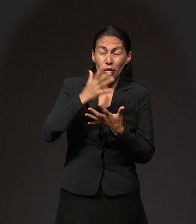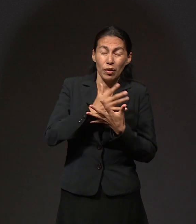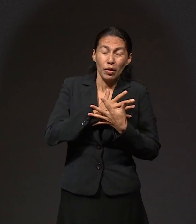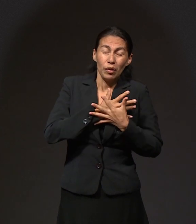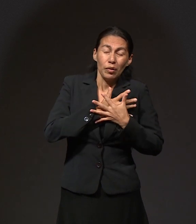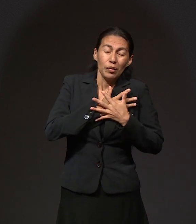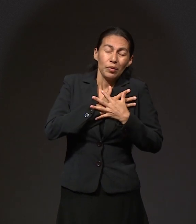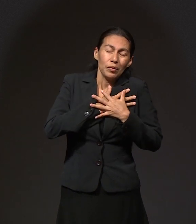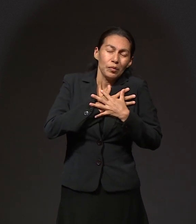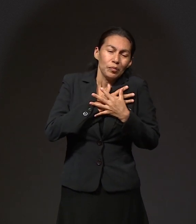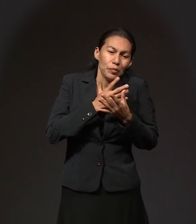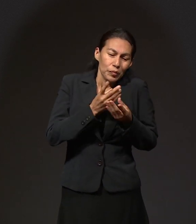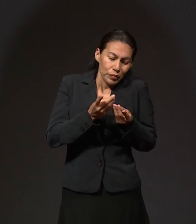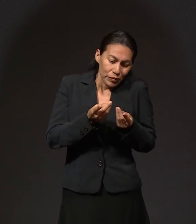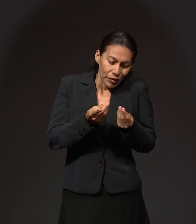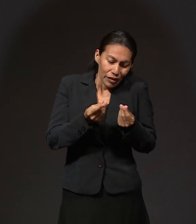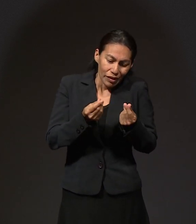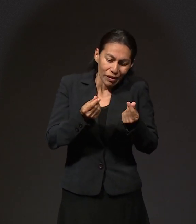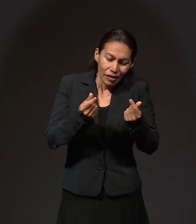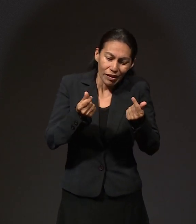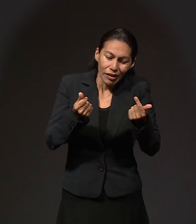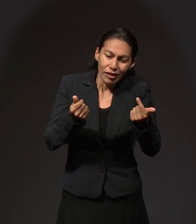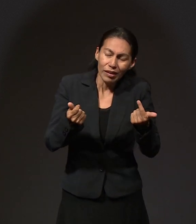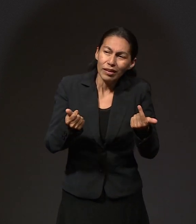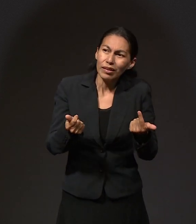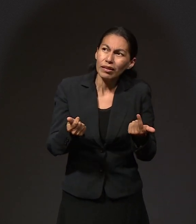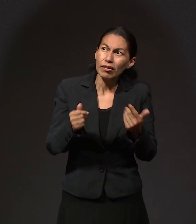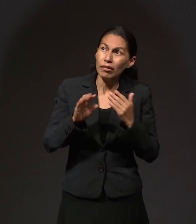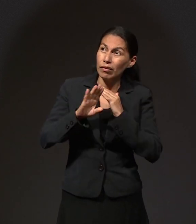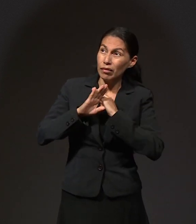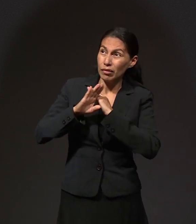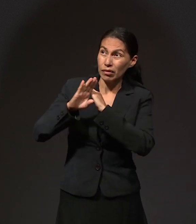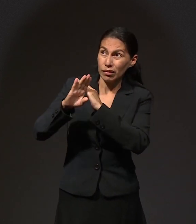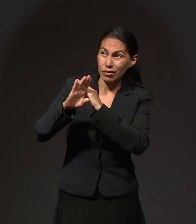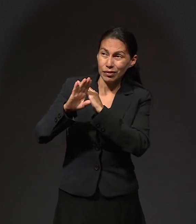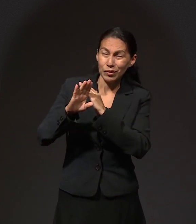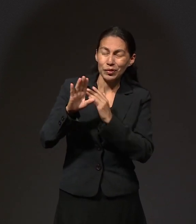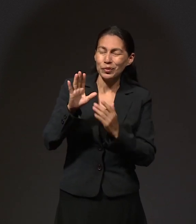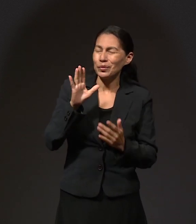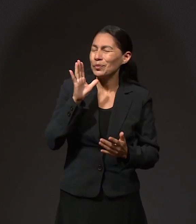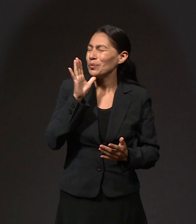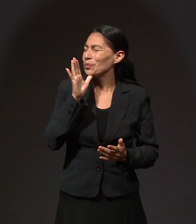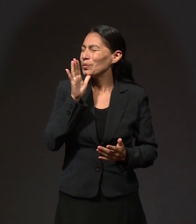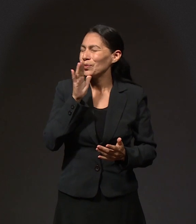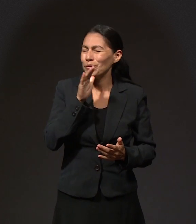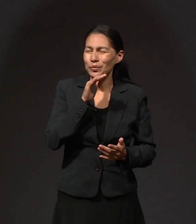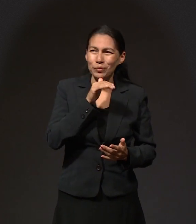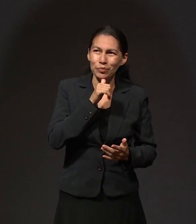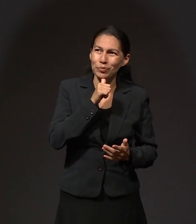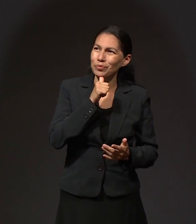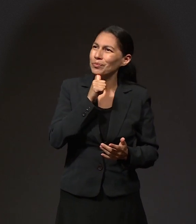Dios es tan grande tu amor Que no lo puedo ocultar